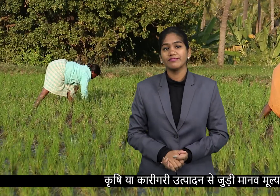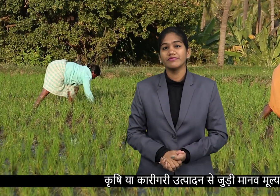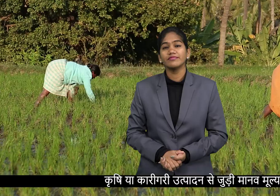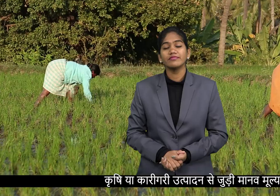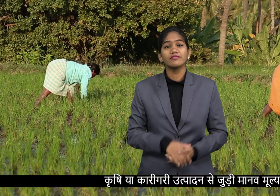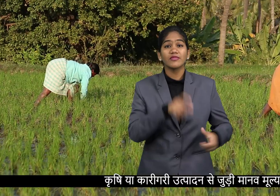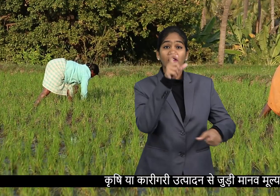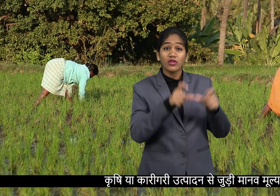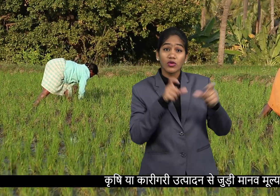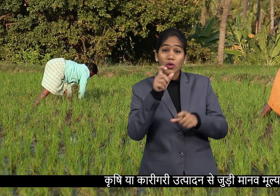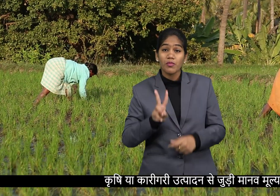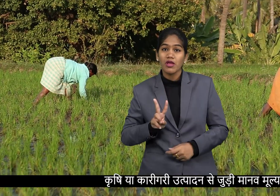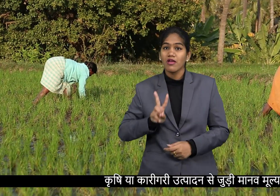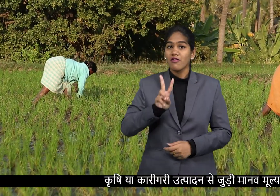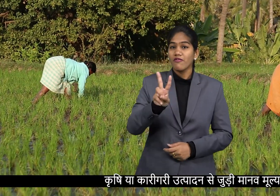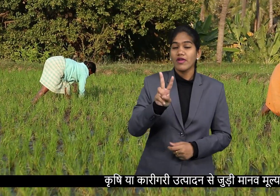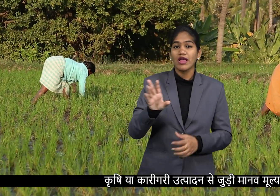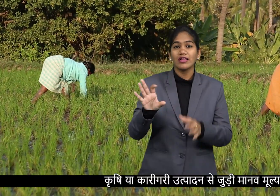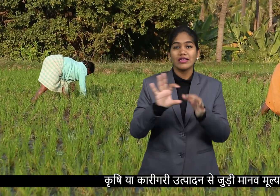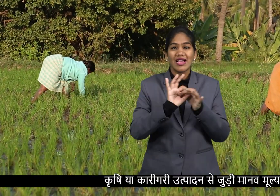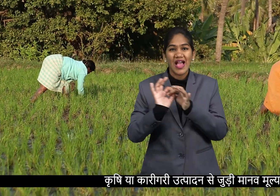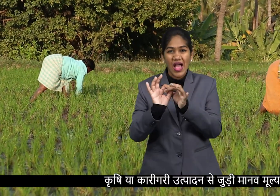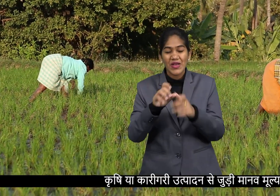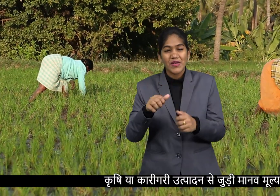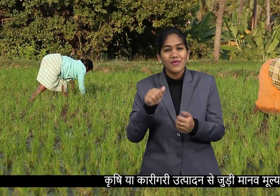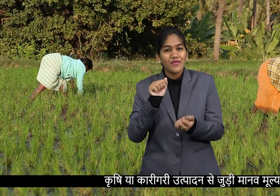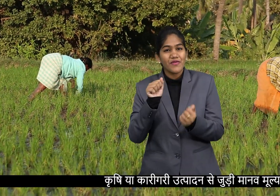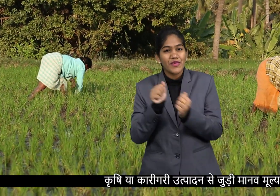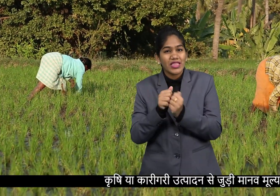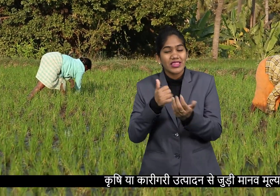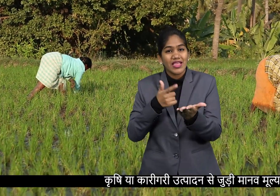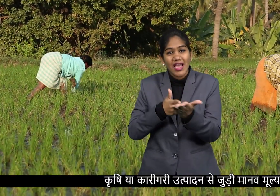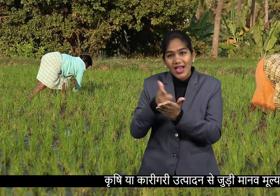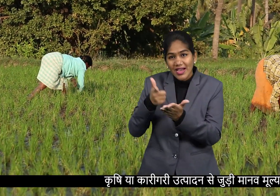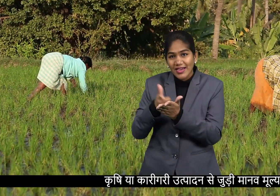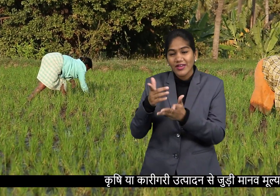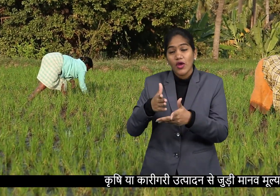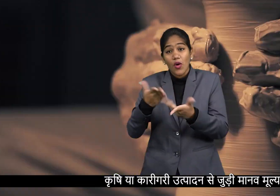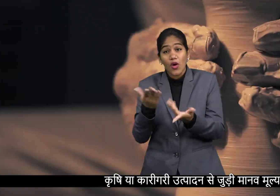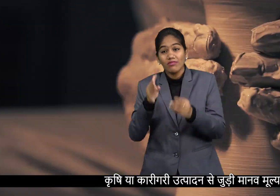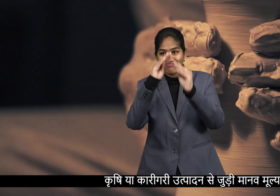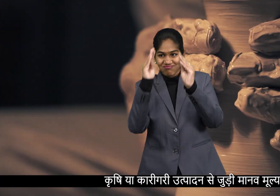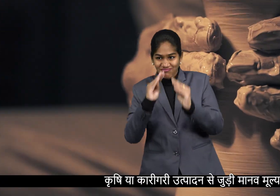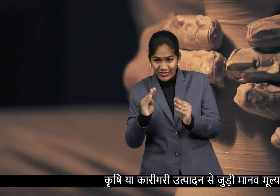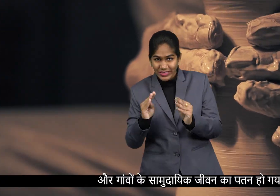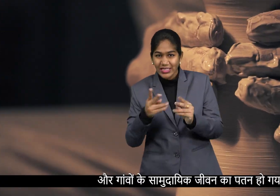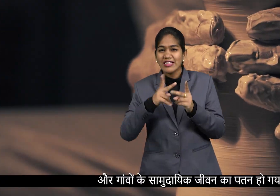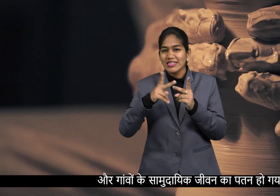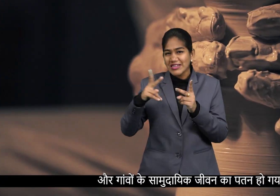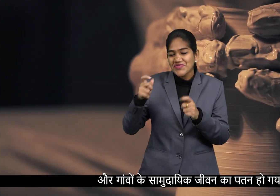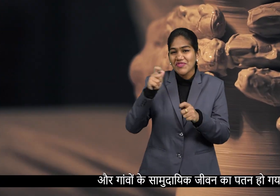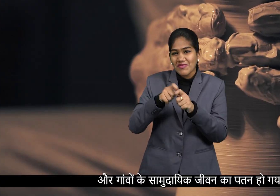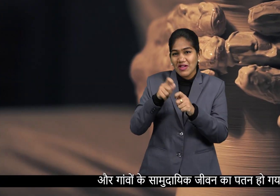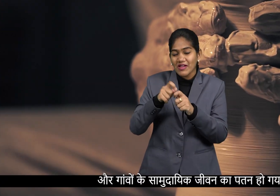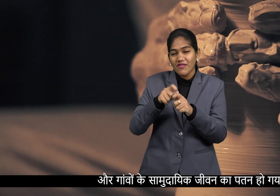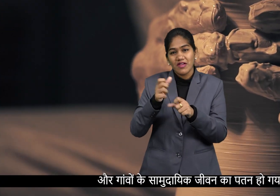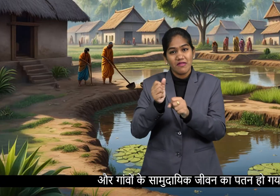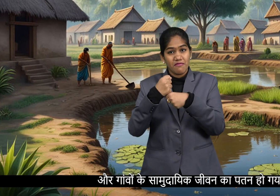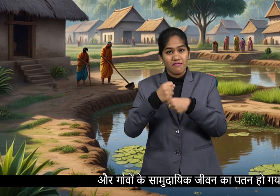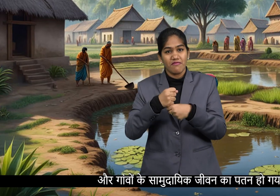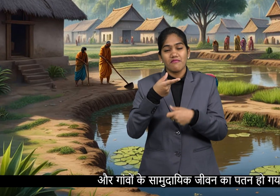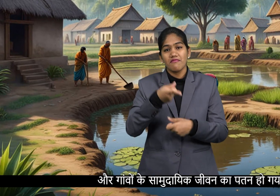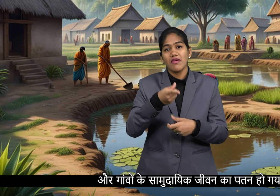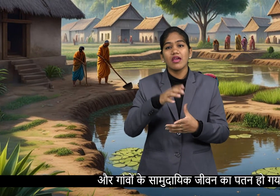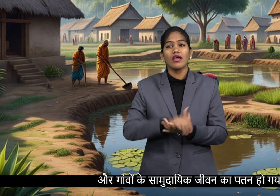कृषि या कारीगरी उत्पादन से जुड़ी मानव मूल्य और गांवों